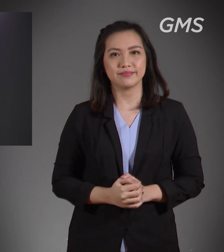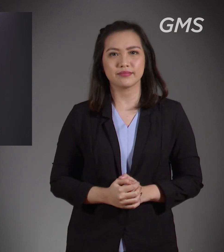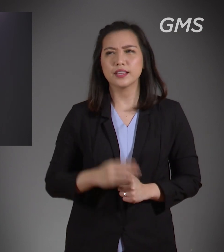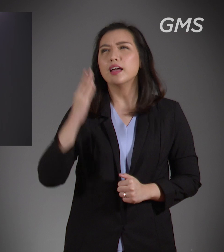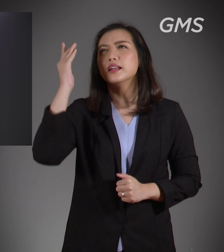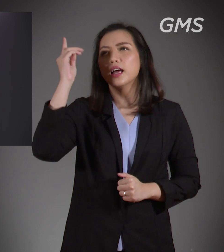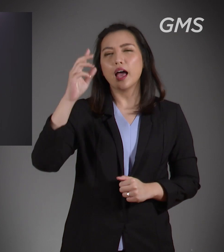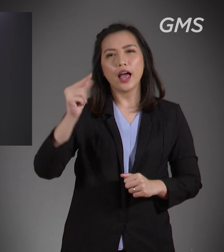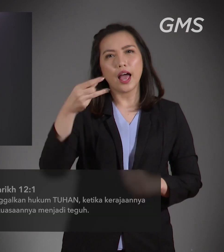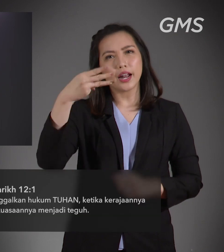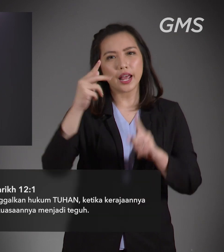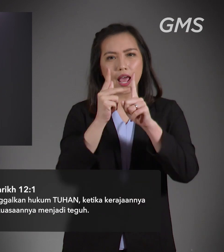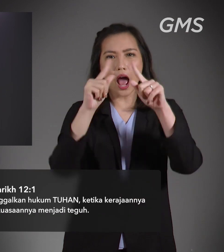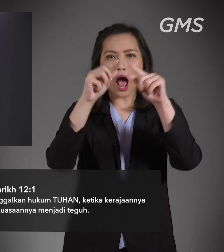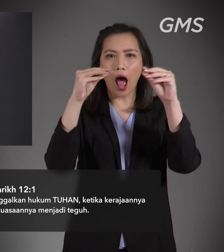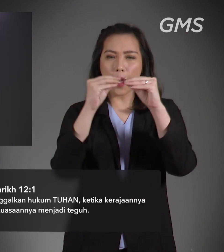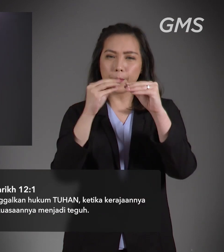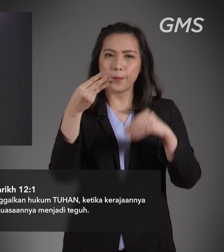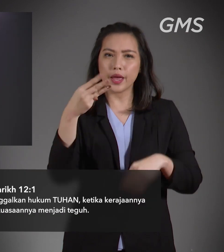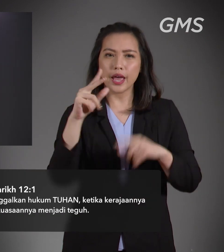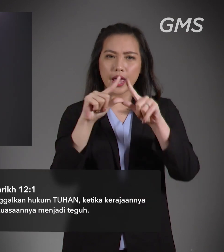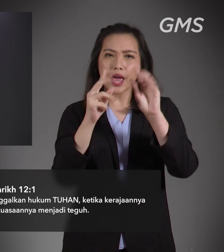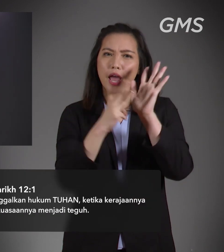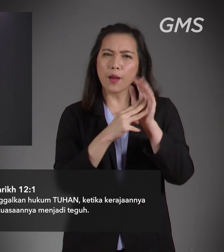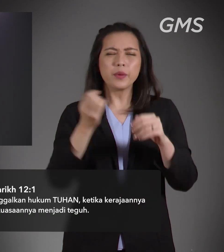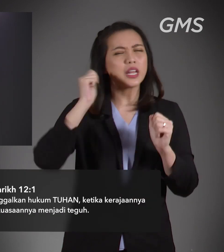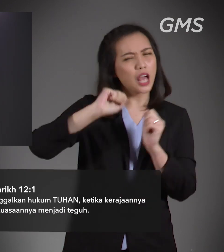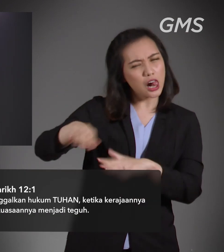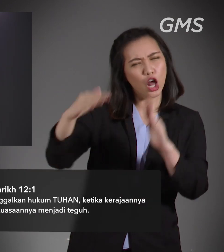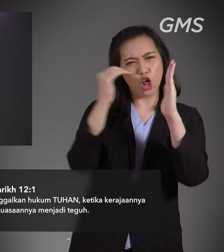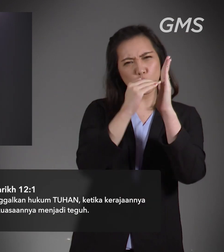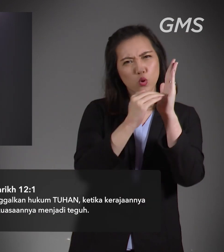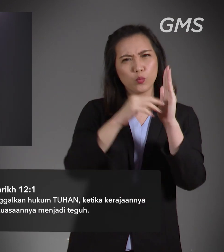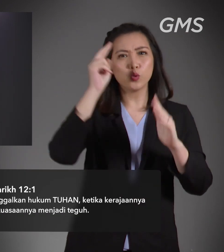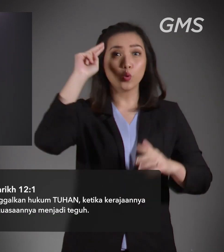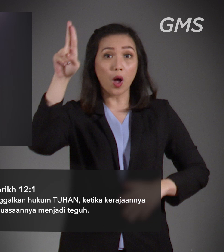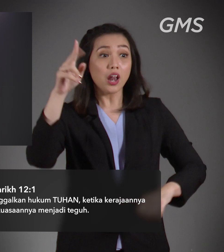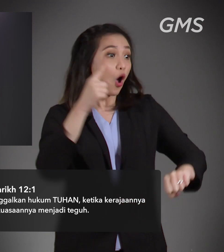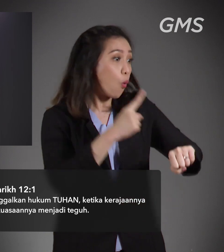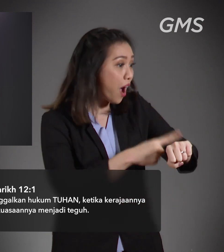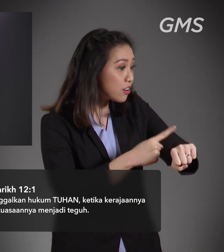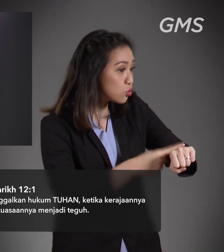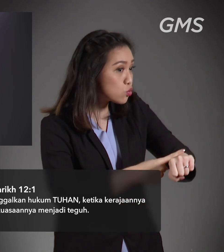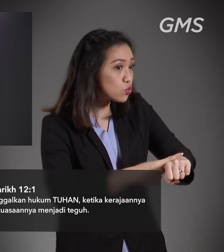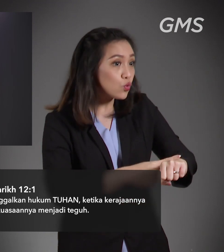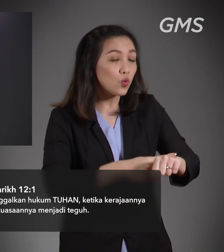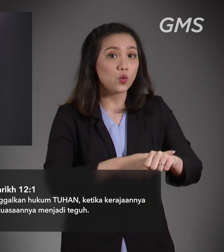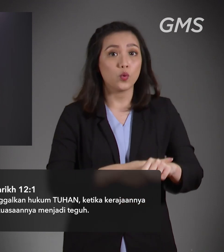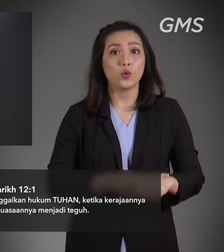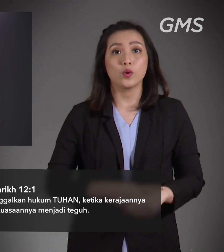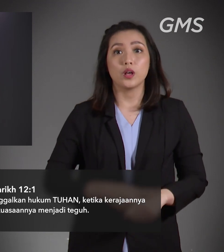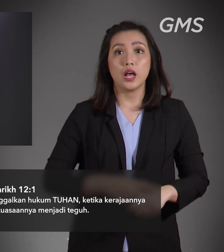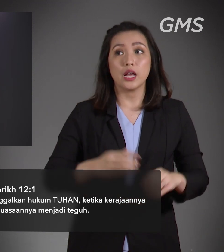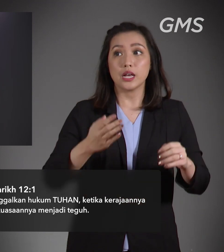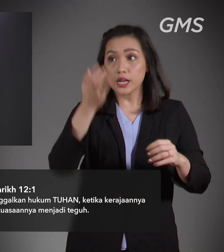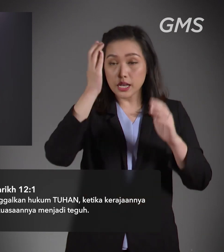meninggalkan hukum Tuhan. Kapan? Ketika kerajaannya menjadi kokoh. Dan kekuasaannya menjadi